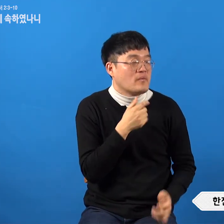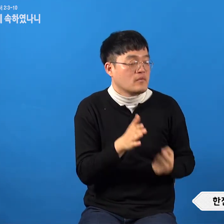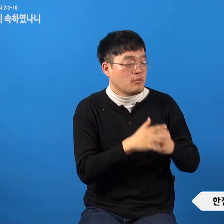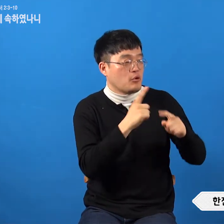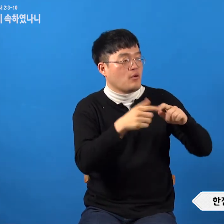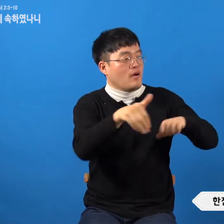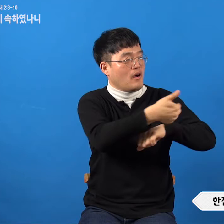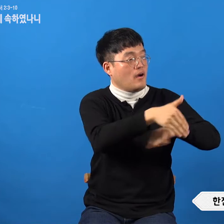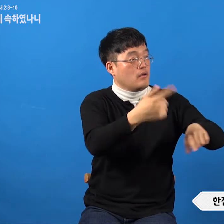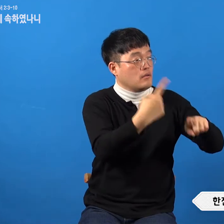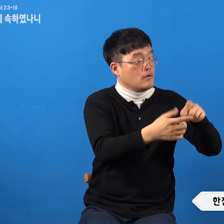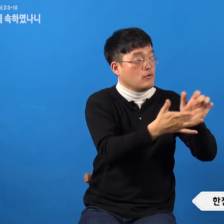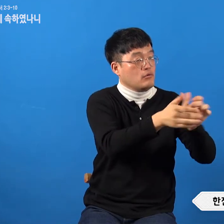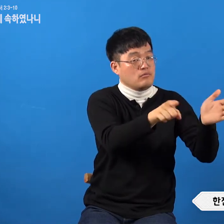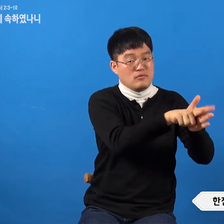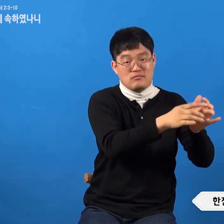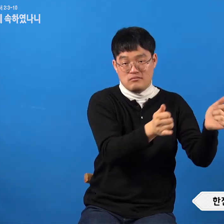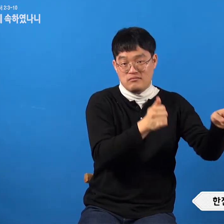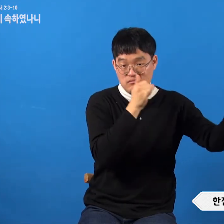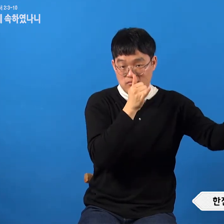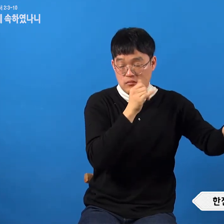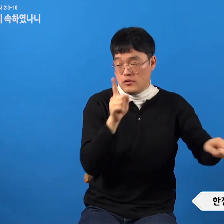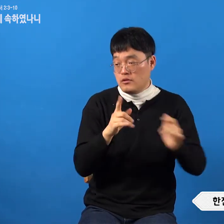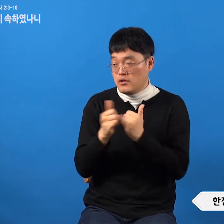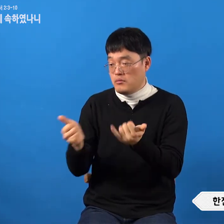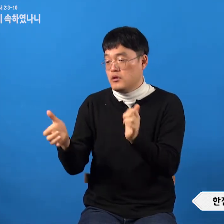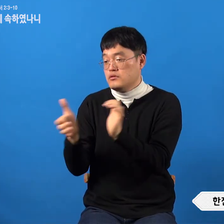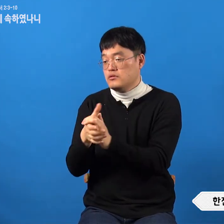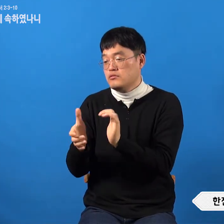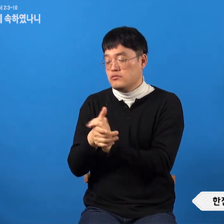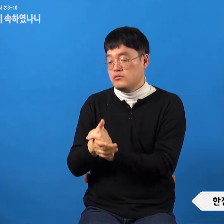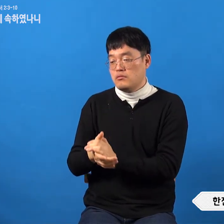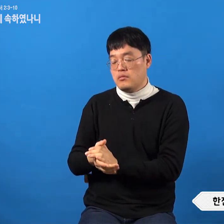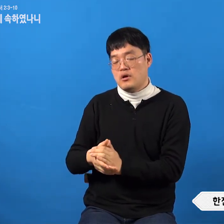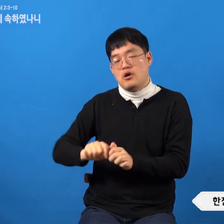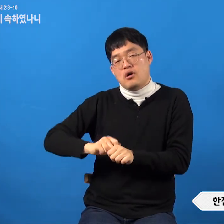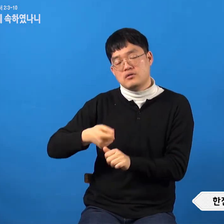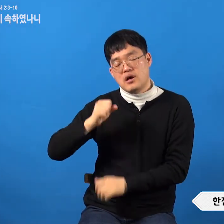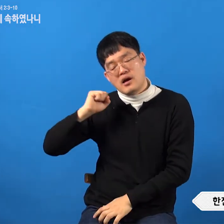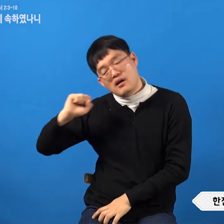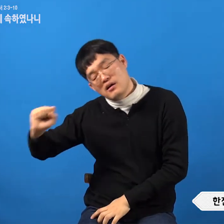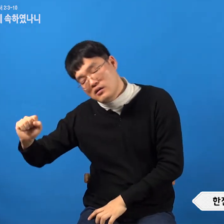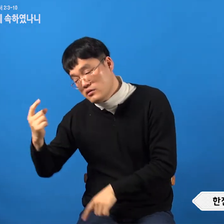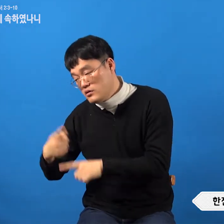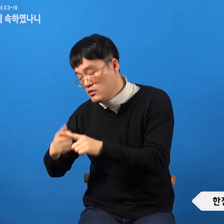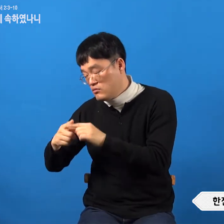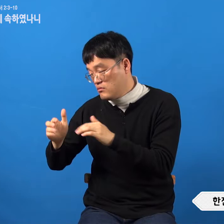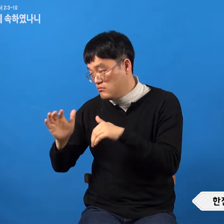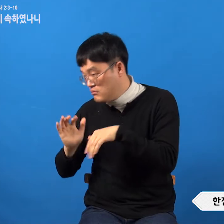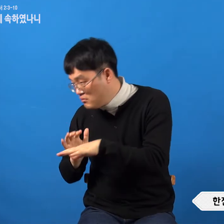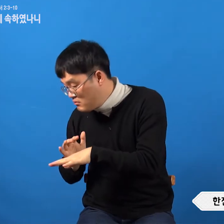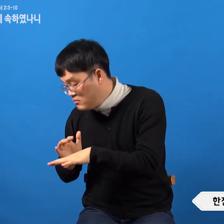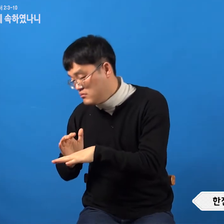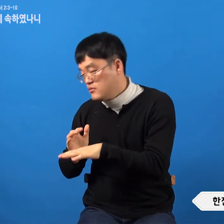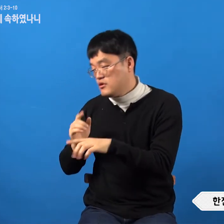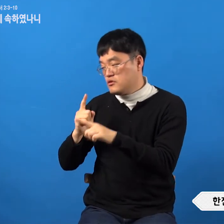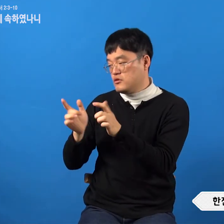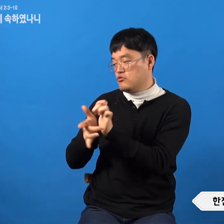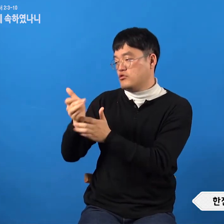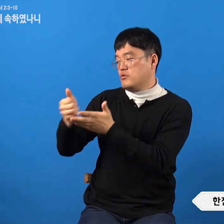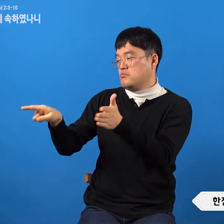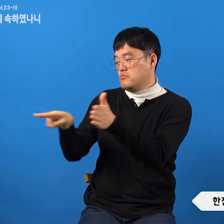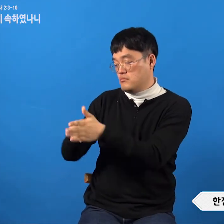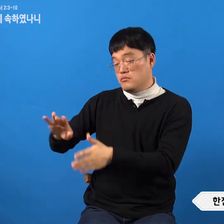그 길로 예수 믿게 된 사람도 있고, 어떤 사람은 친구 손에 이끌려 우연히 교회 들렀다가 그 길로 예수 믿게 된 사람도